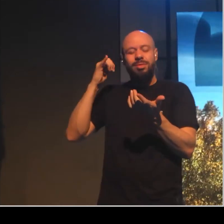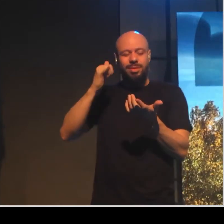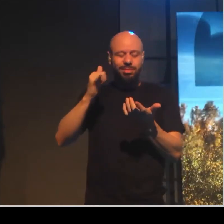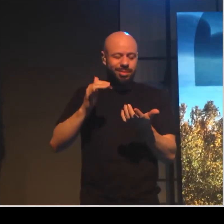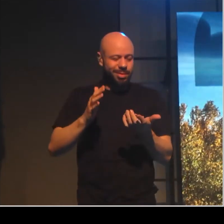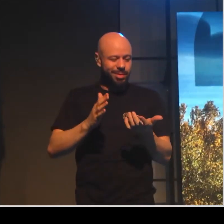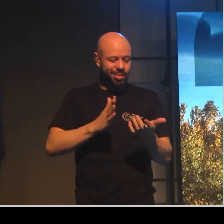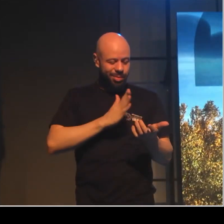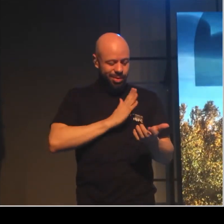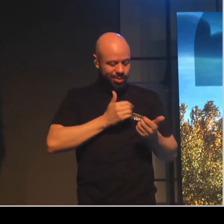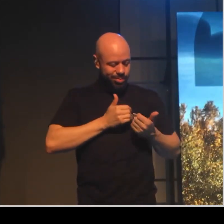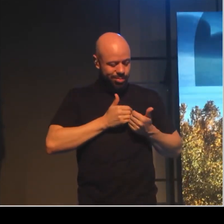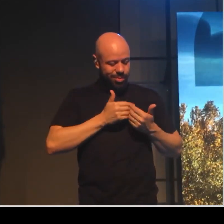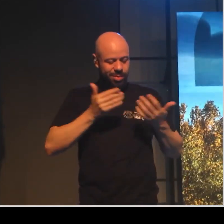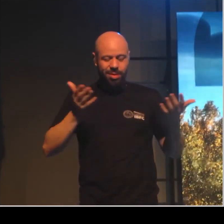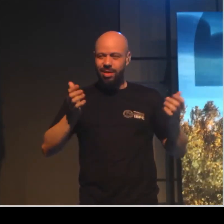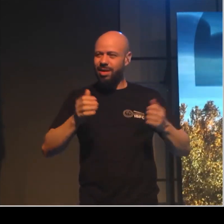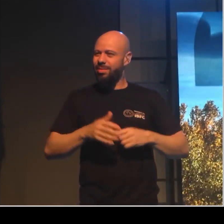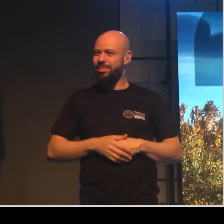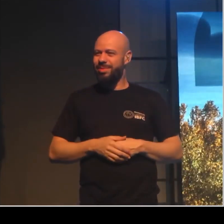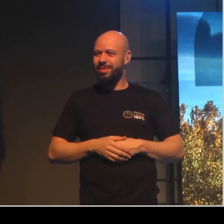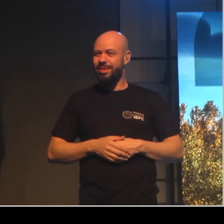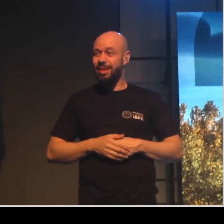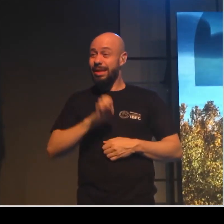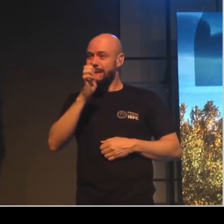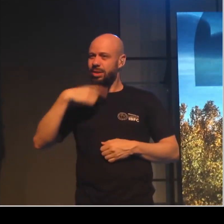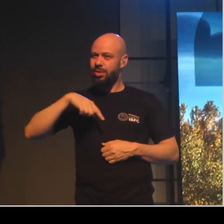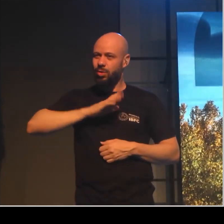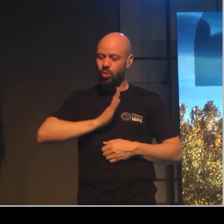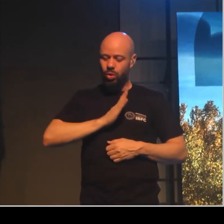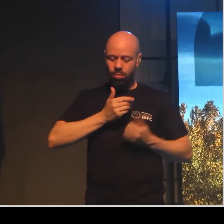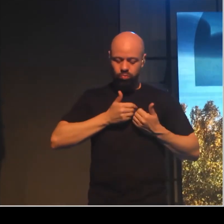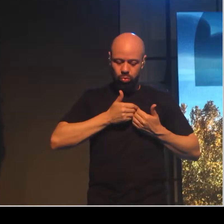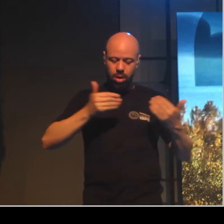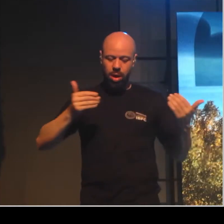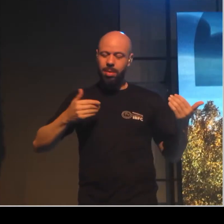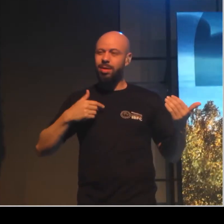guarda-chuva. Eu não quero sair debaixo da tua presença.